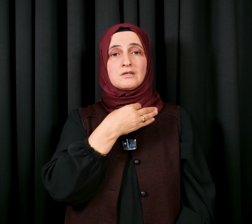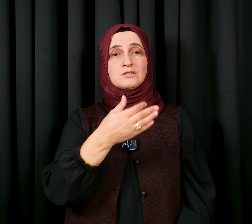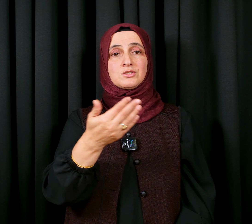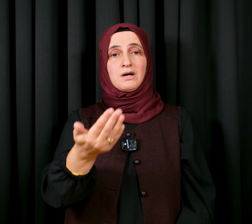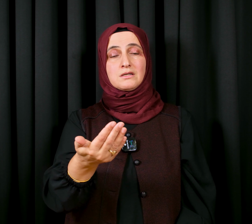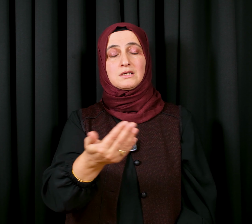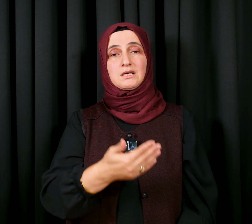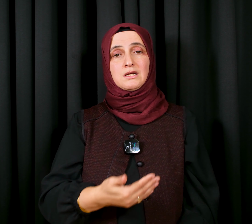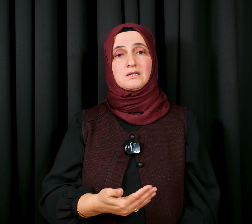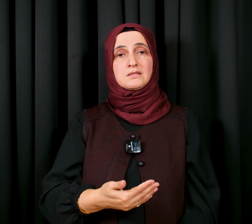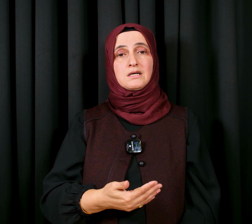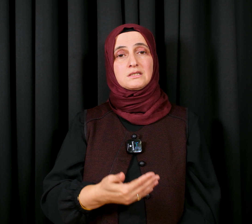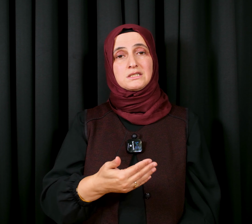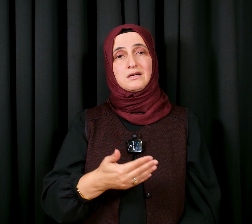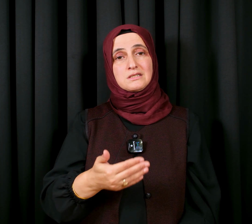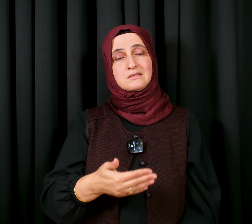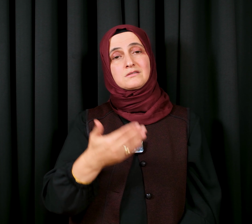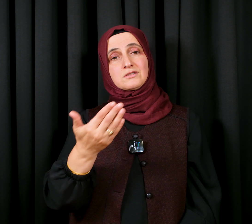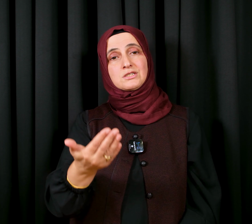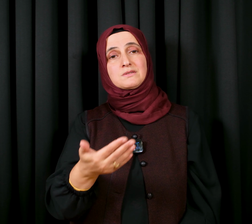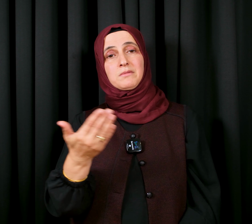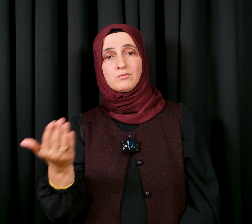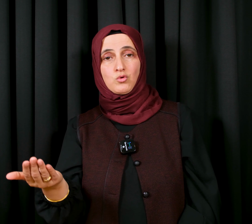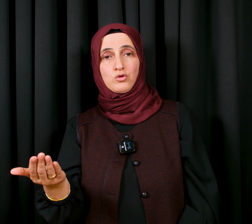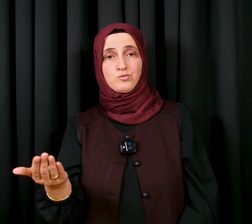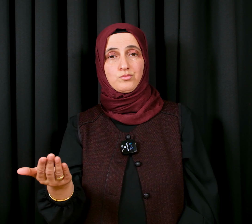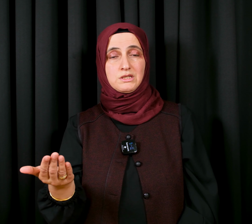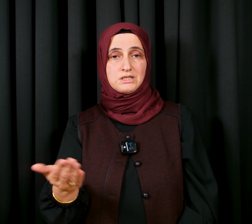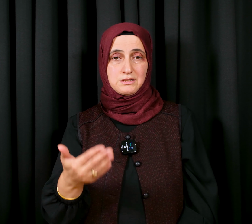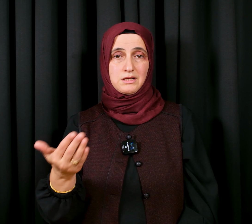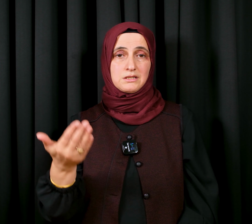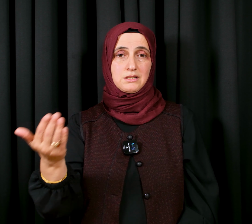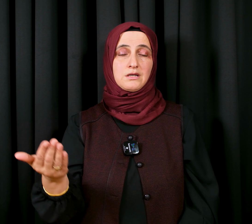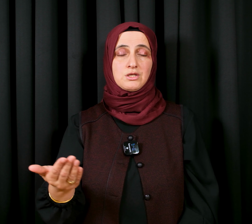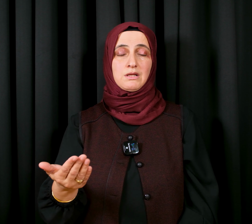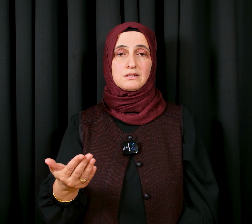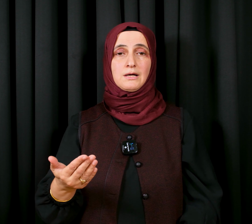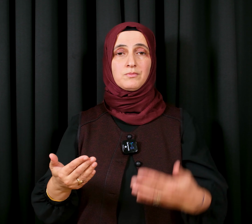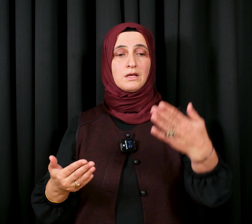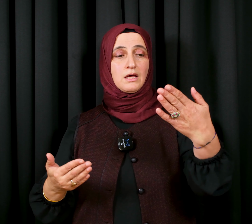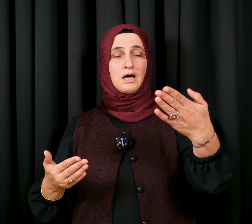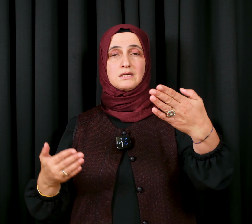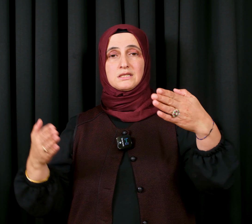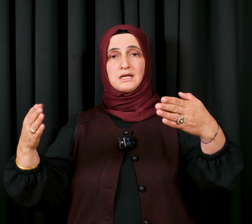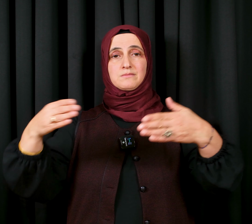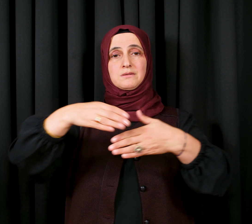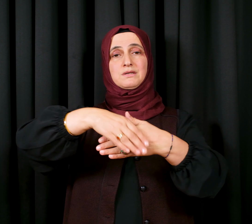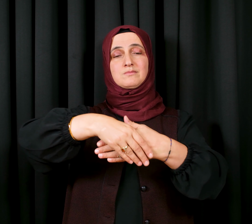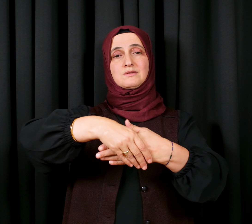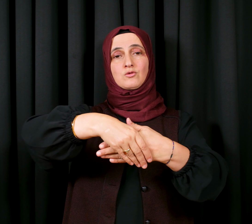Tanışmak ya da işte hani sizinle tanıştığımıza memnun oldum diyeceğiz ileriki aşamalarda. Her iki elimizi birbirinize